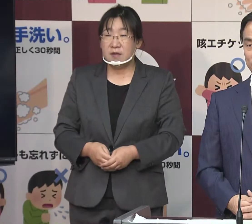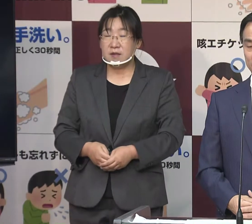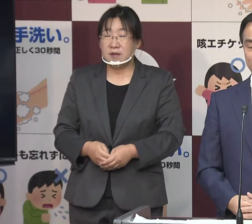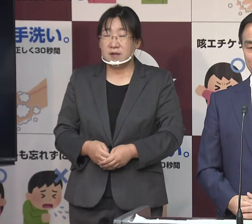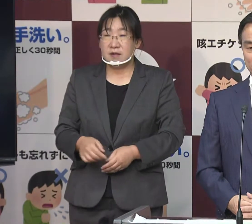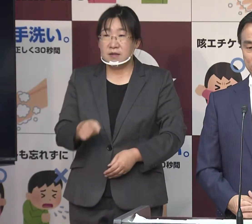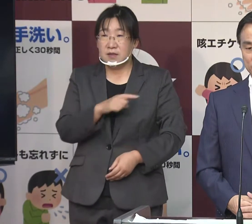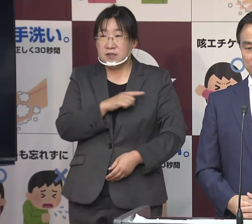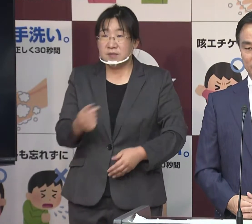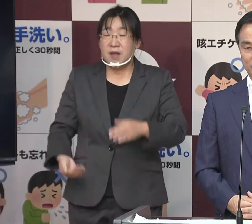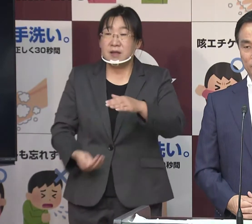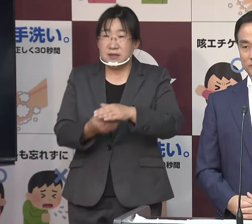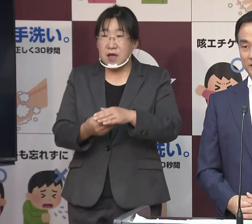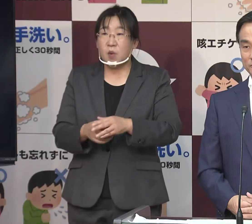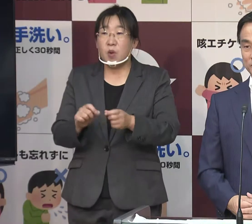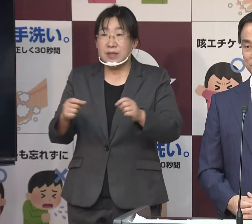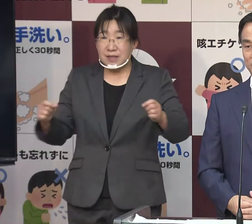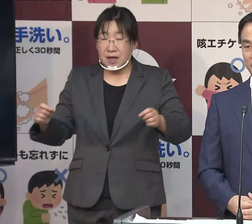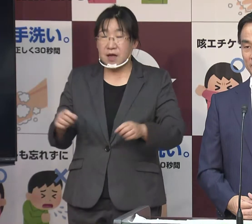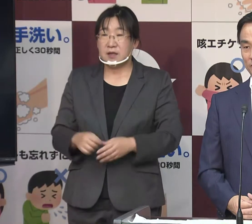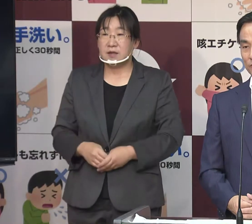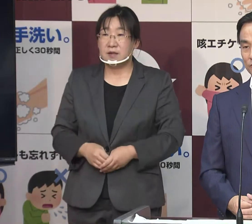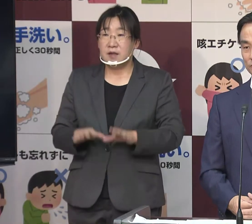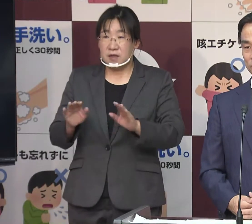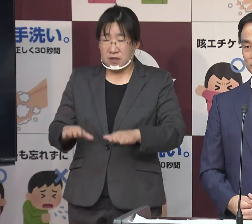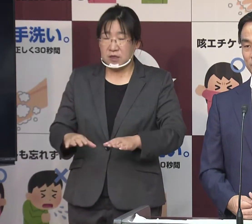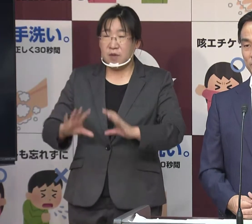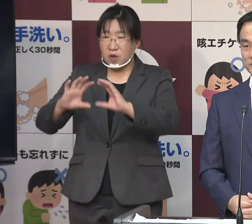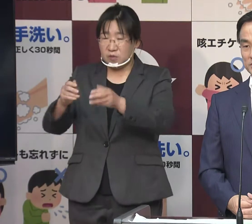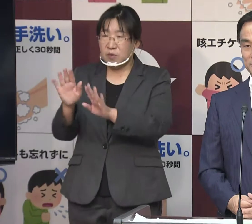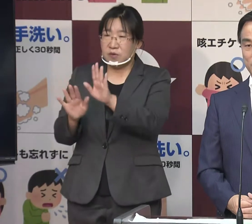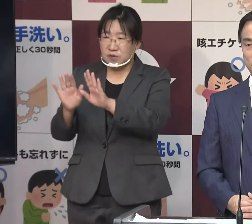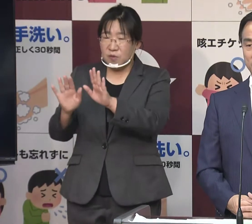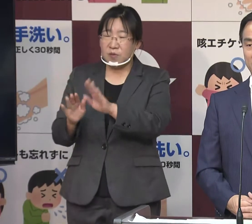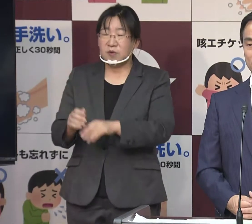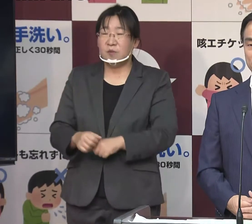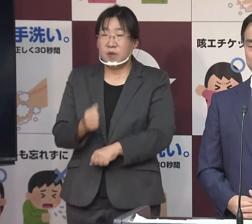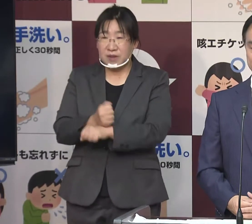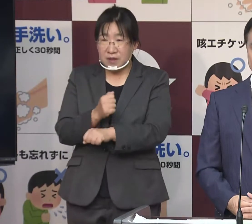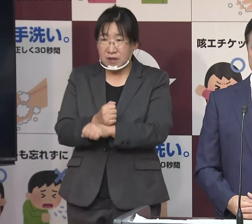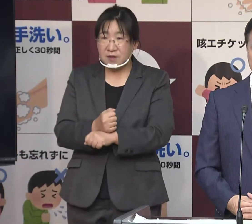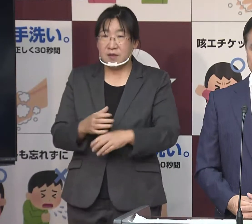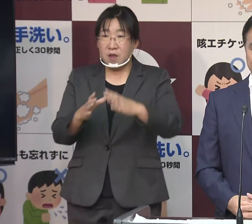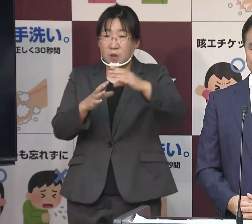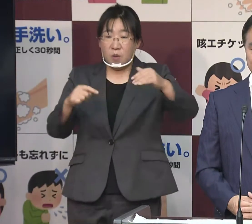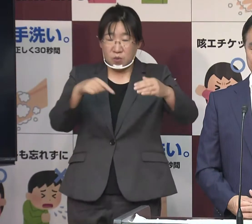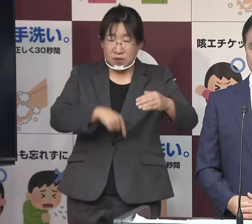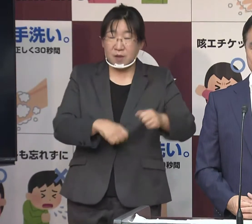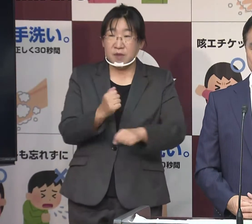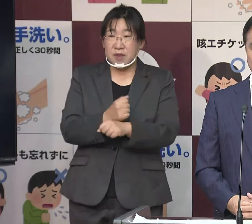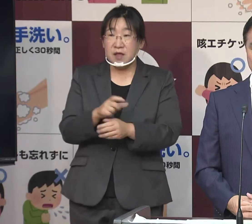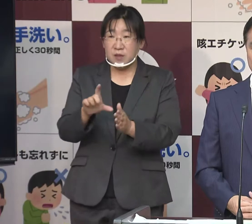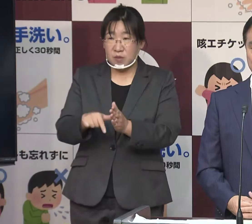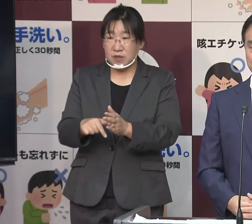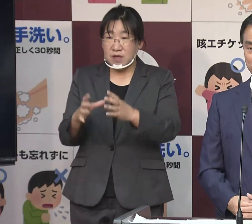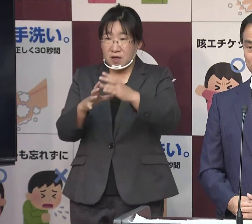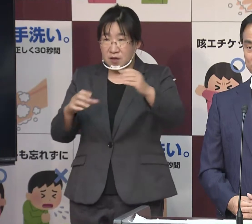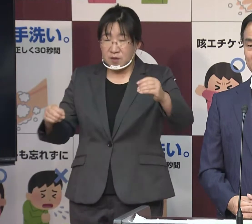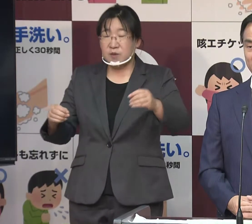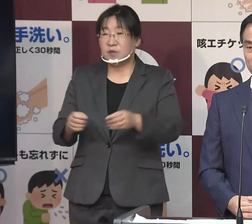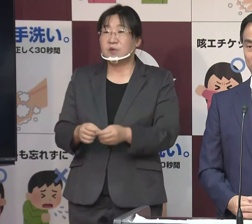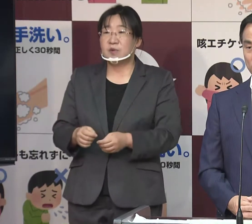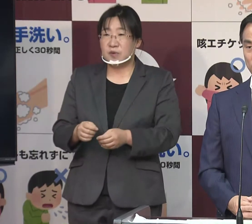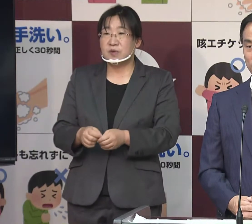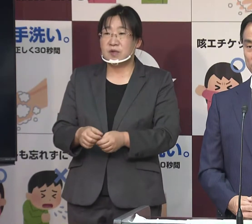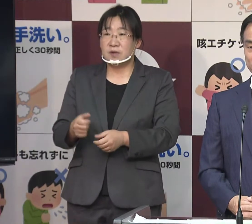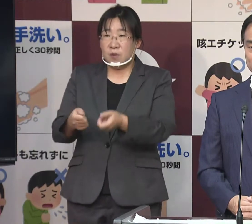ということで、まあ、特に今国際情勢も大変混沌としておりますし、まあ、国内もです 変な中で、この国の代表するのはとても大